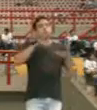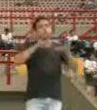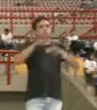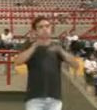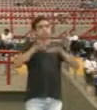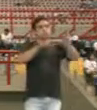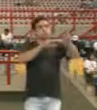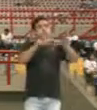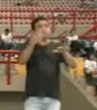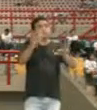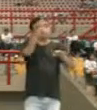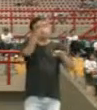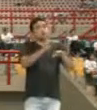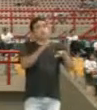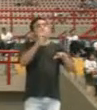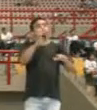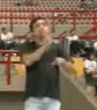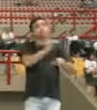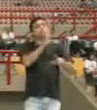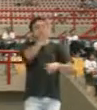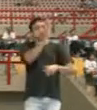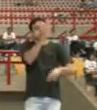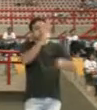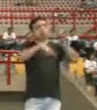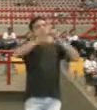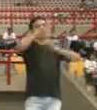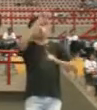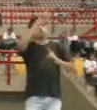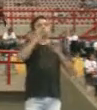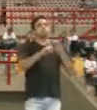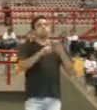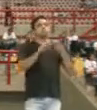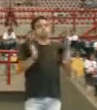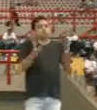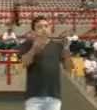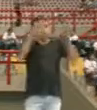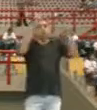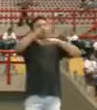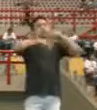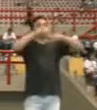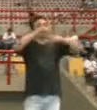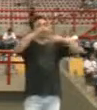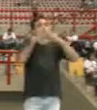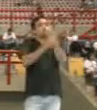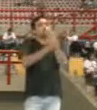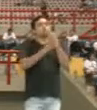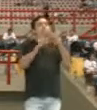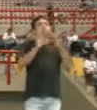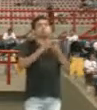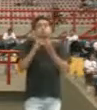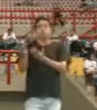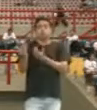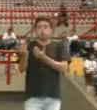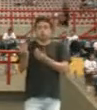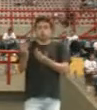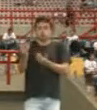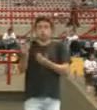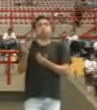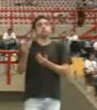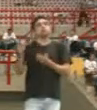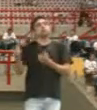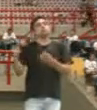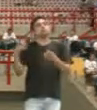mobilizações populares para a evolução de um país, para o engrandecimento de uma nação. A importância da juventude